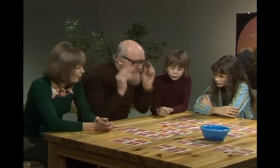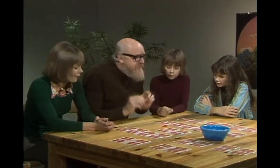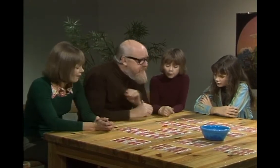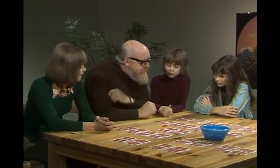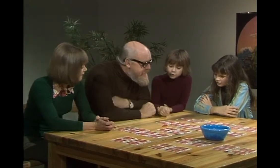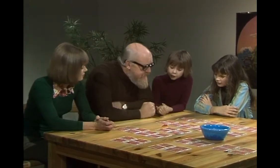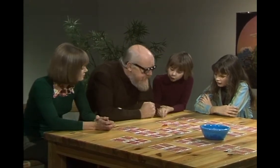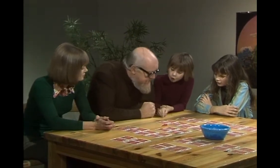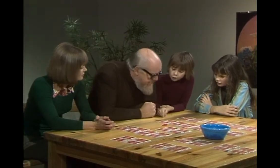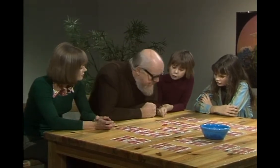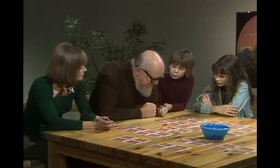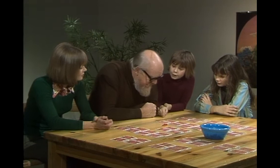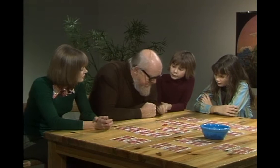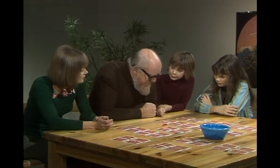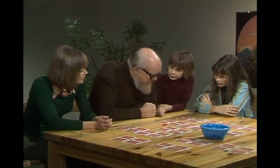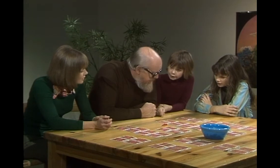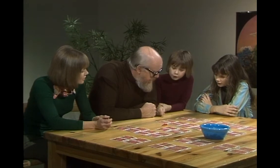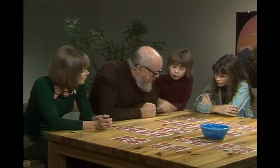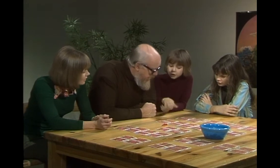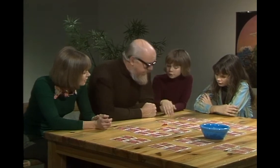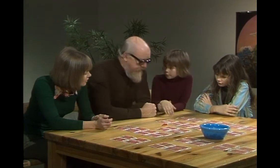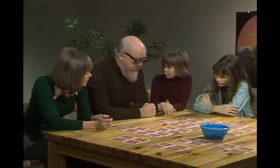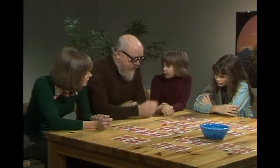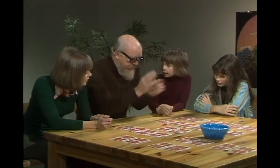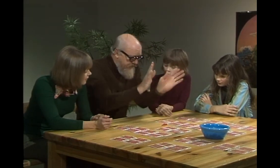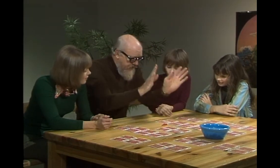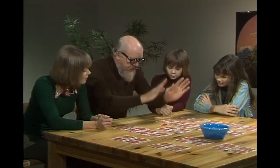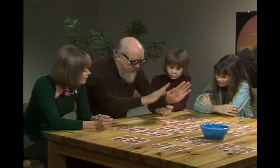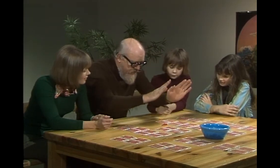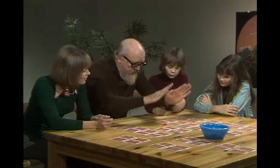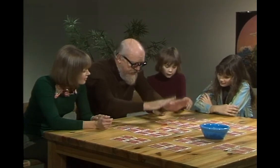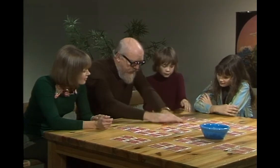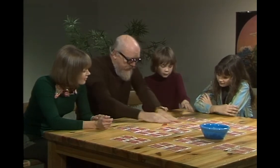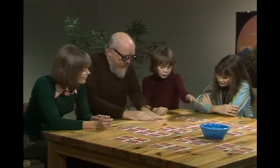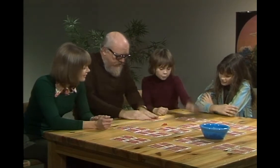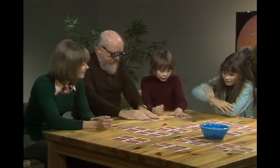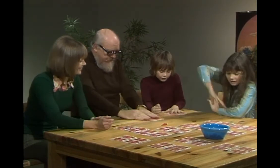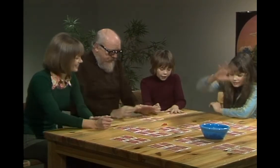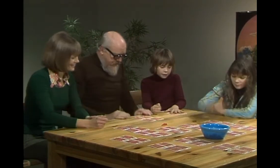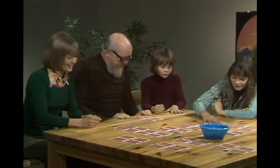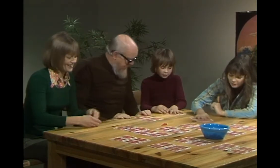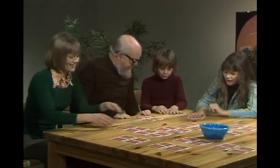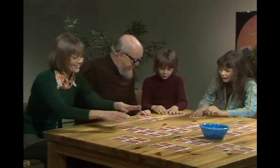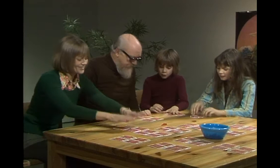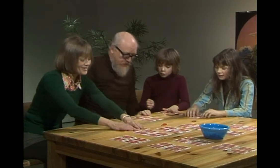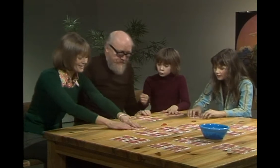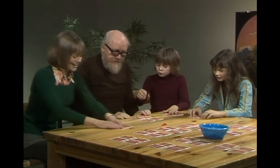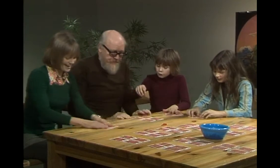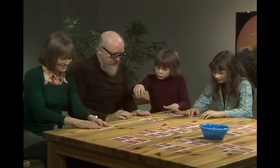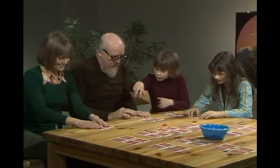Man ska försöka ta varsin av de här familjerna. Ta vilken du vill. Pass för den här. Jag tar spenathögen. Tack för den här. Nu ska vi försöka lära de